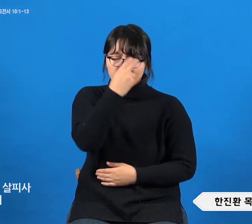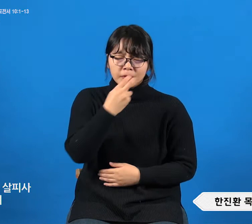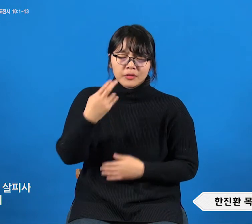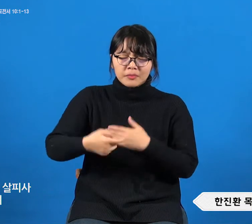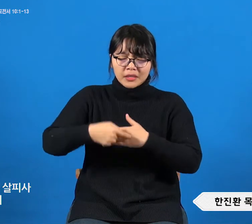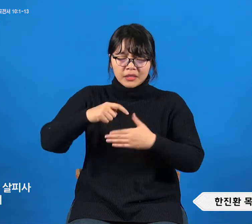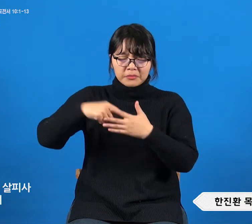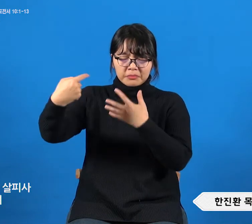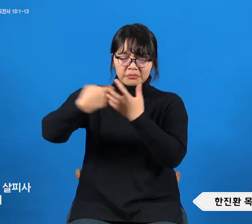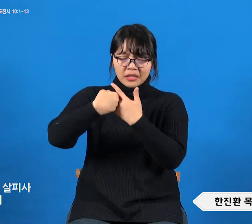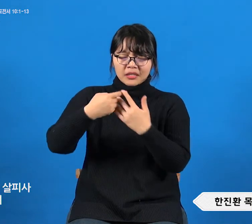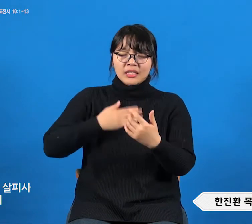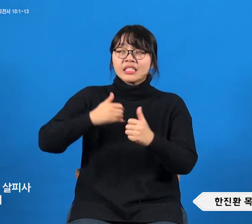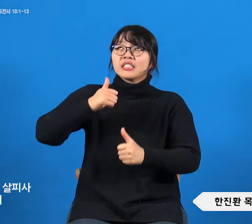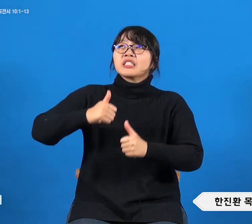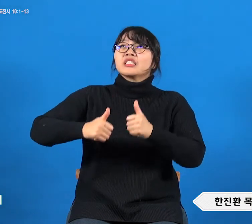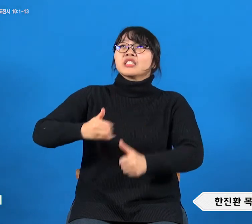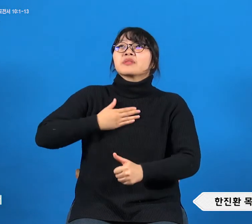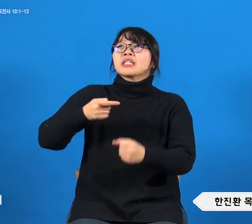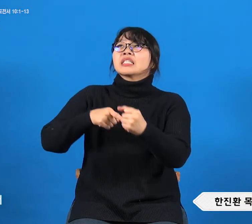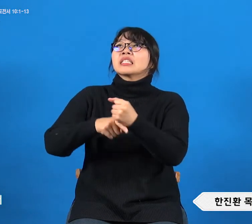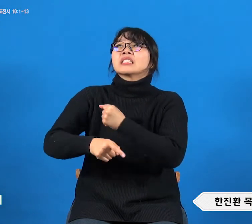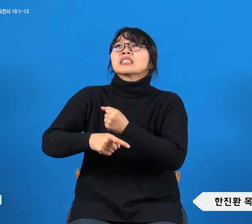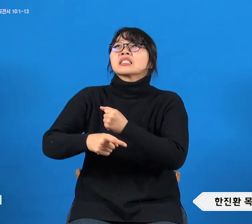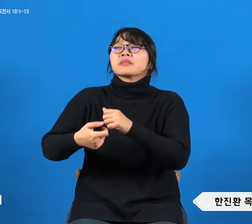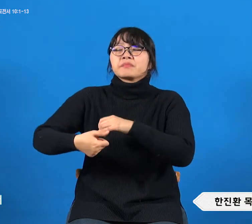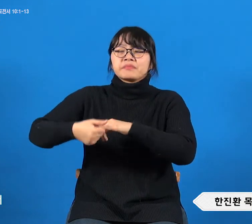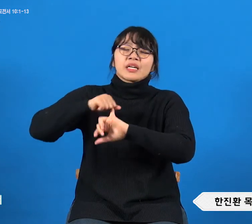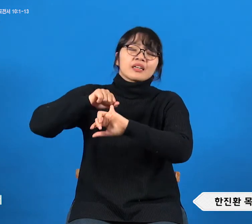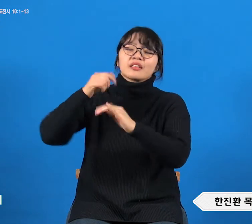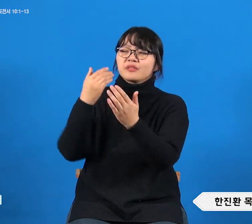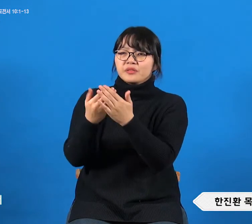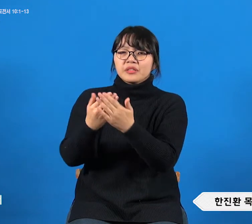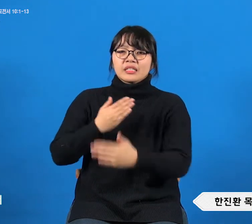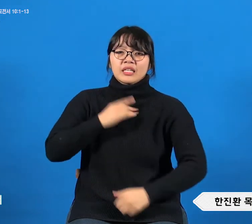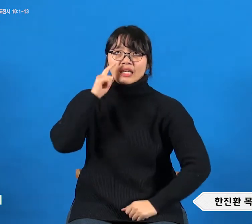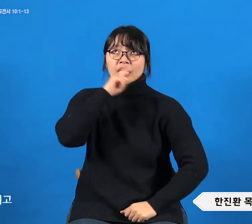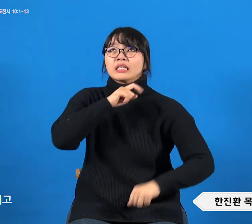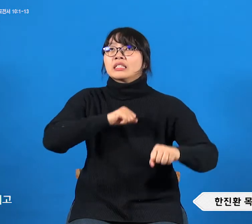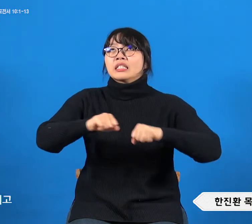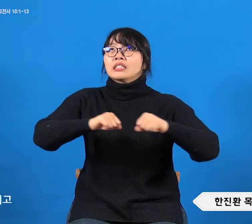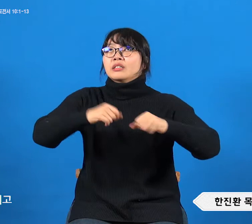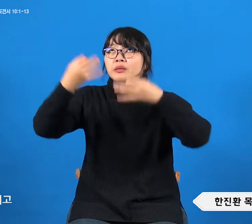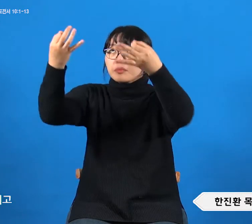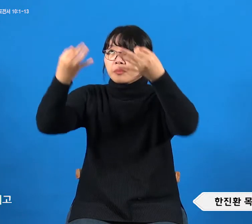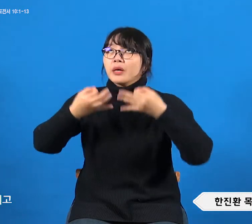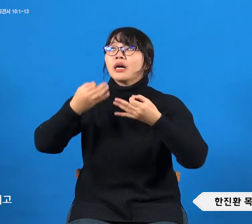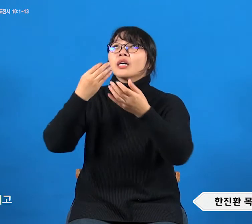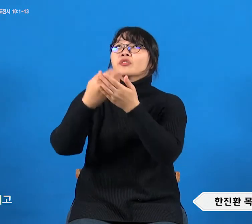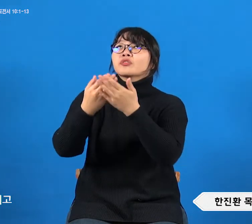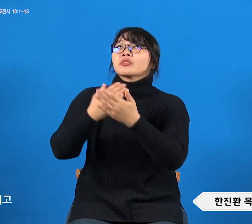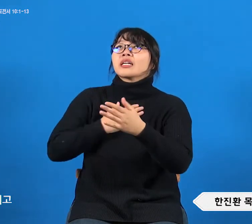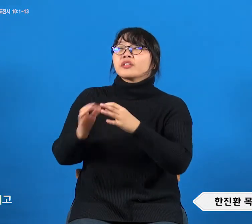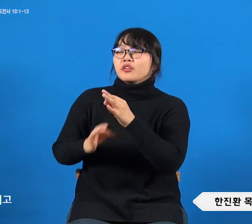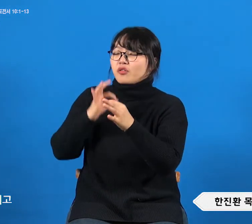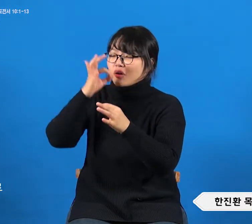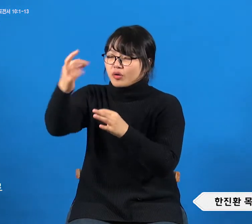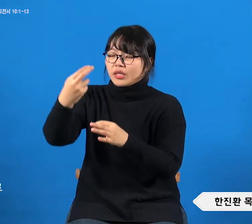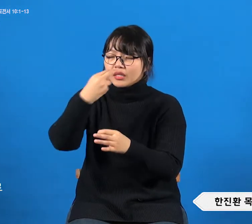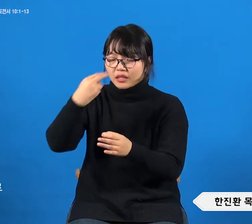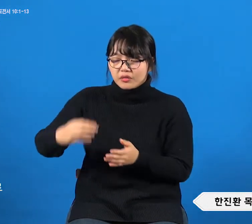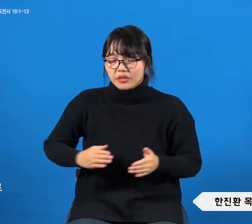아시며 나를 시험하사 내 뜻을 아옵소서. 내게 무슨 악한 행위가 있나 보시고 나를 영원한